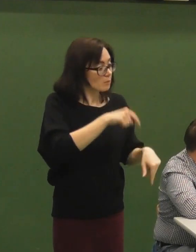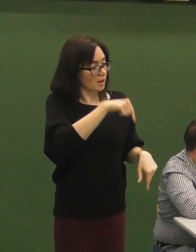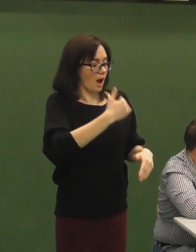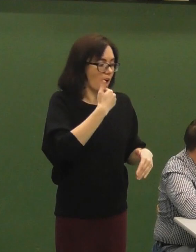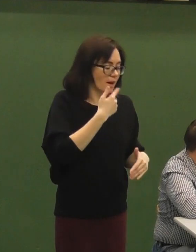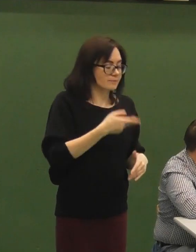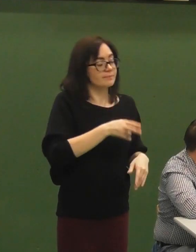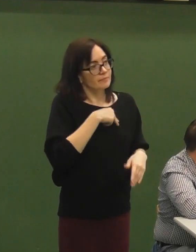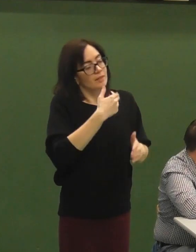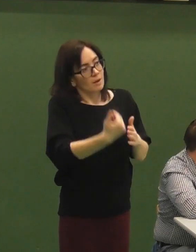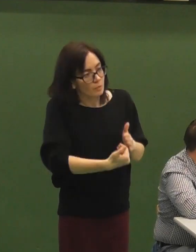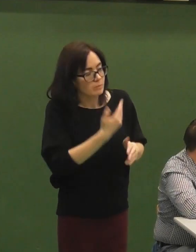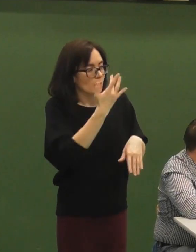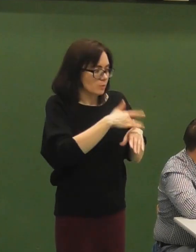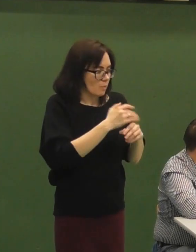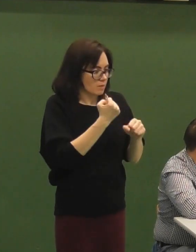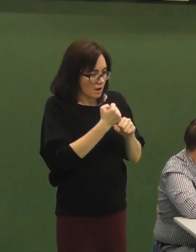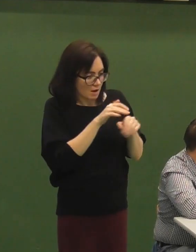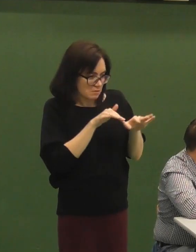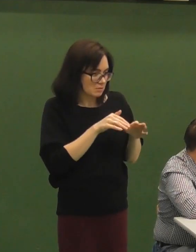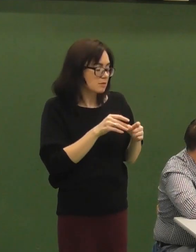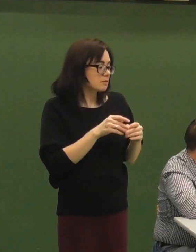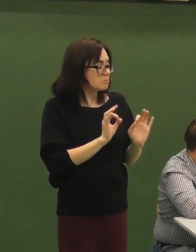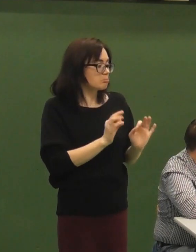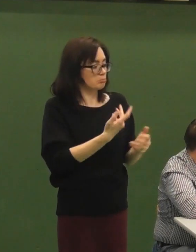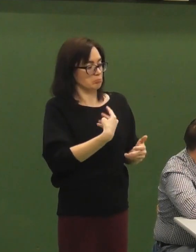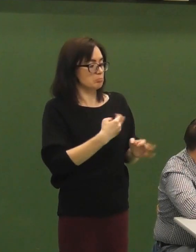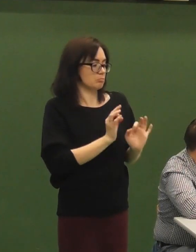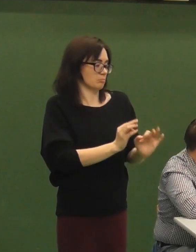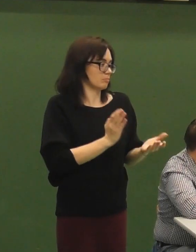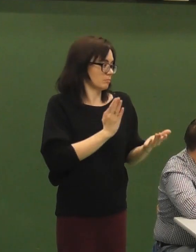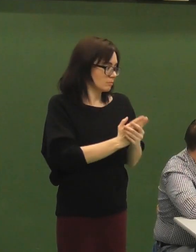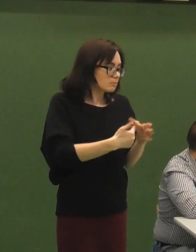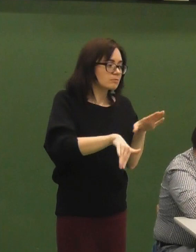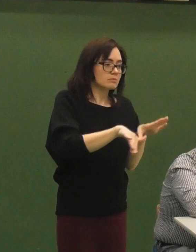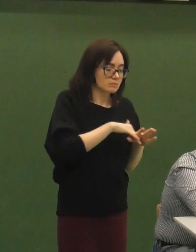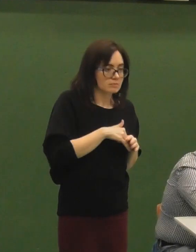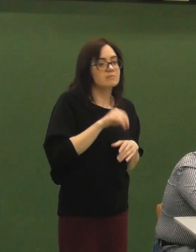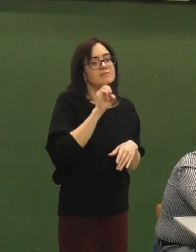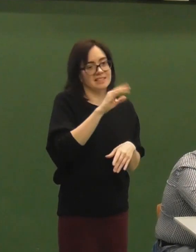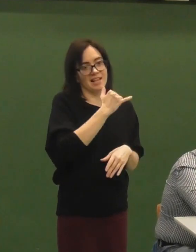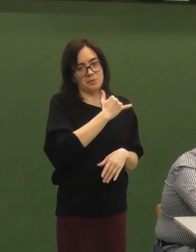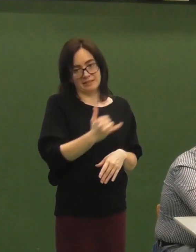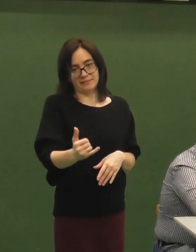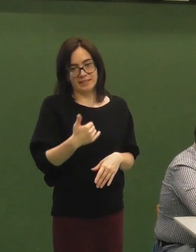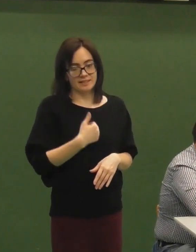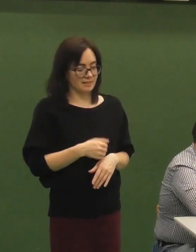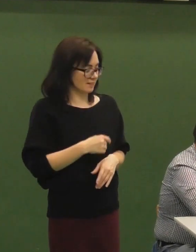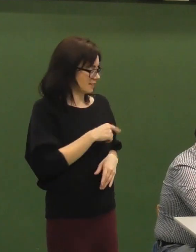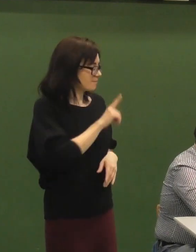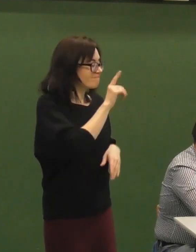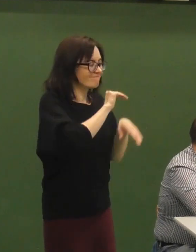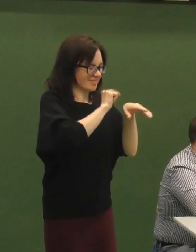kipróbáltam, megfeleltem, és ott dolgoztam 15 évig. Járt az időnk közben. És úgyhogy már legyen